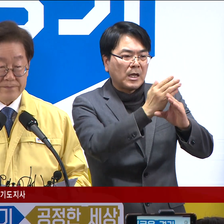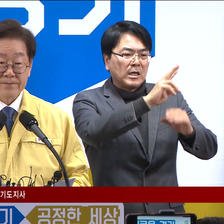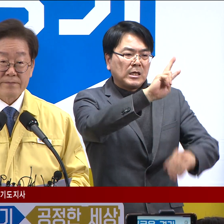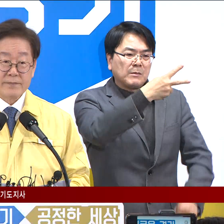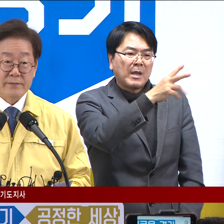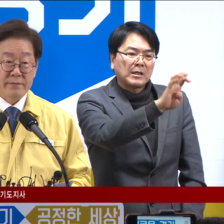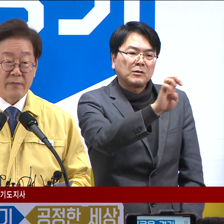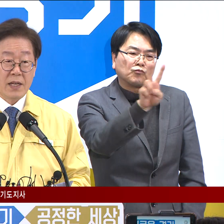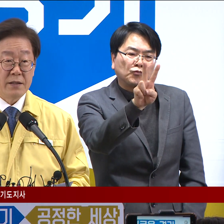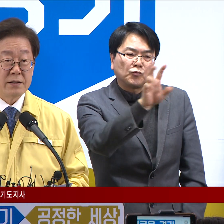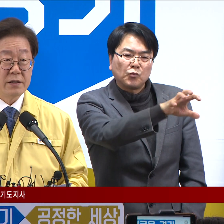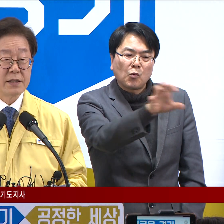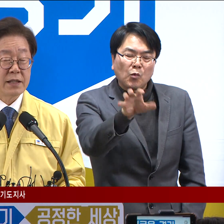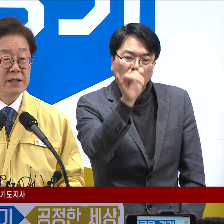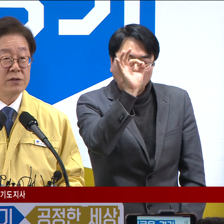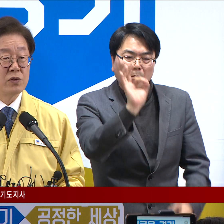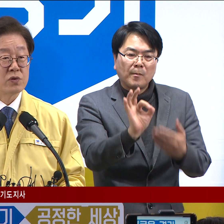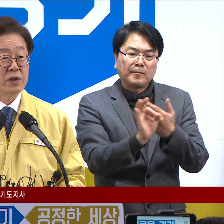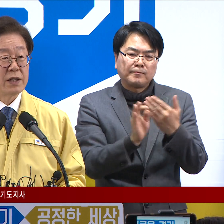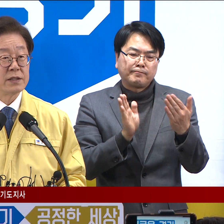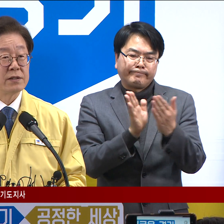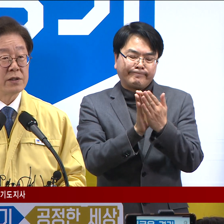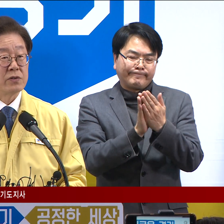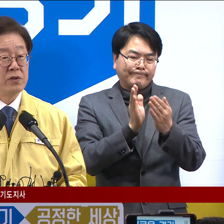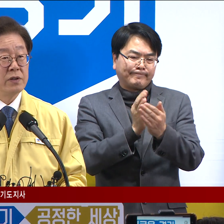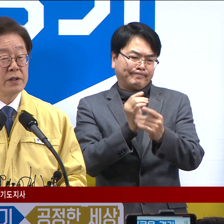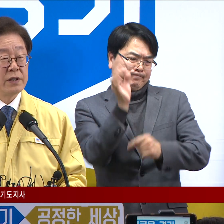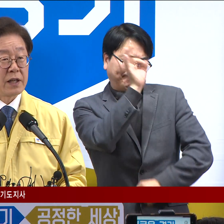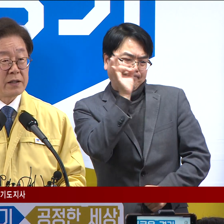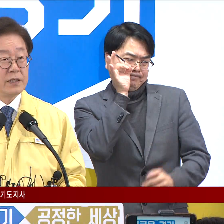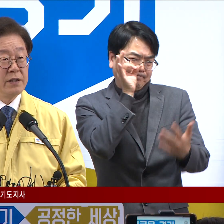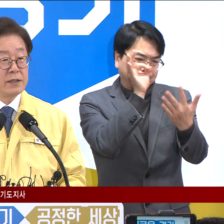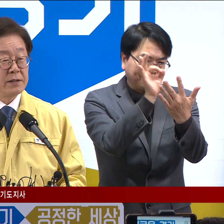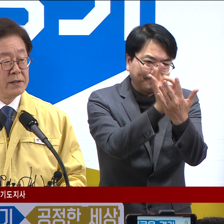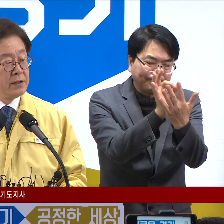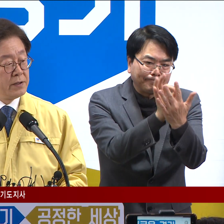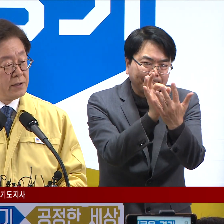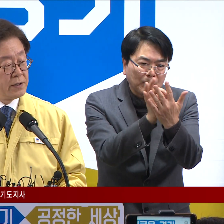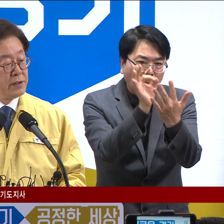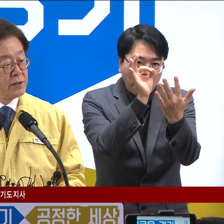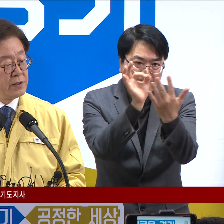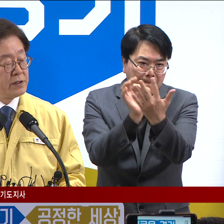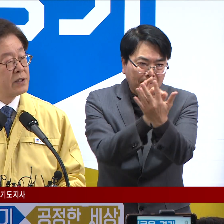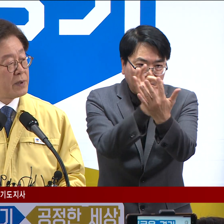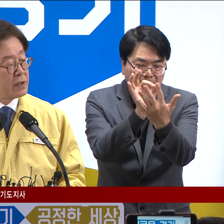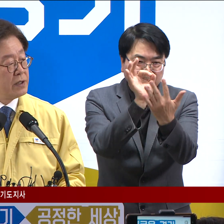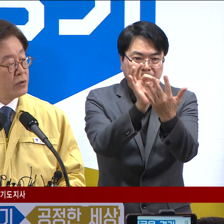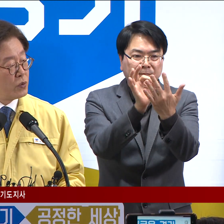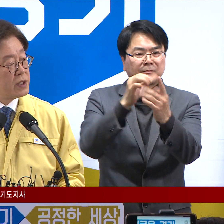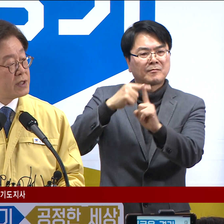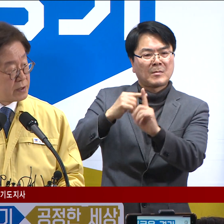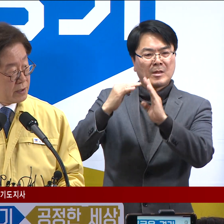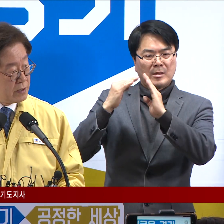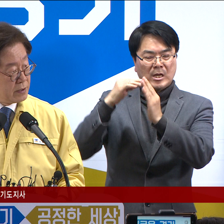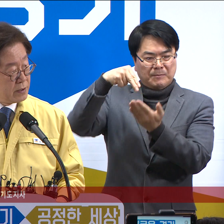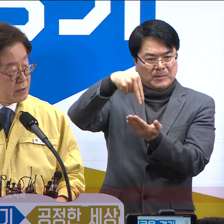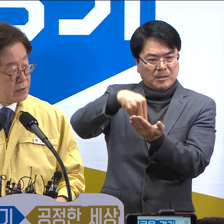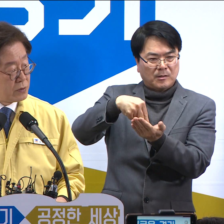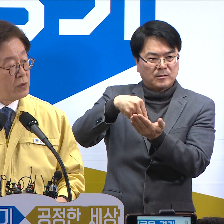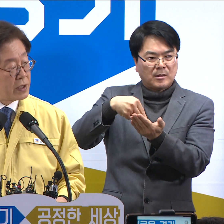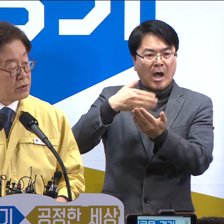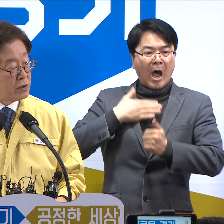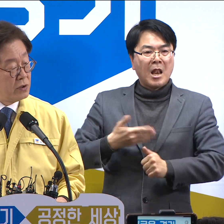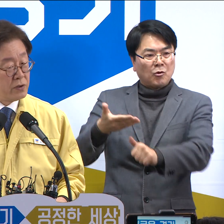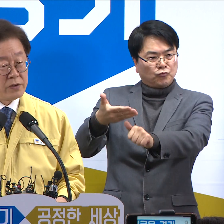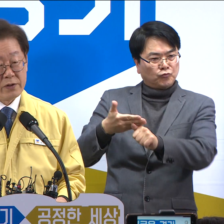242개는 저희가 자체적으로 조사한 시설이고 당연히 신천지 측이 밝힌 교회